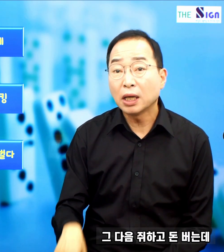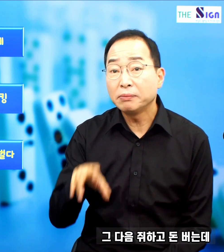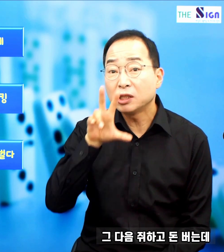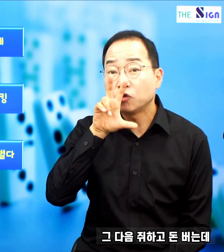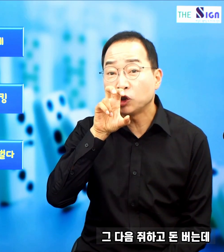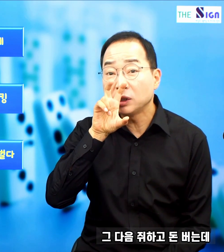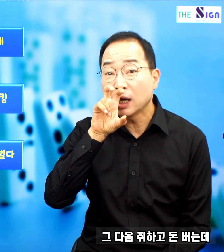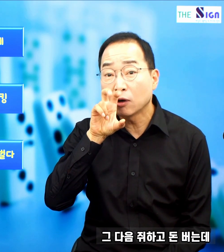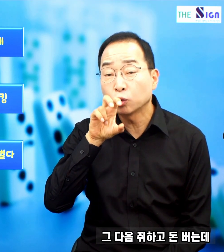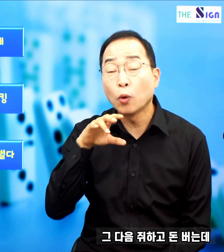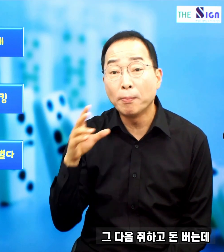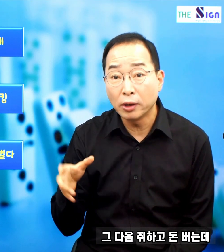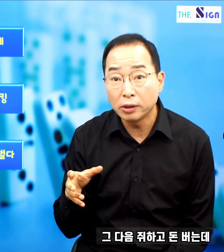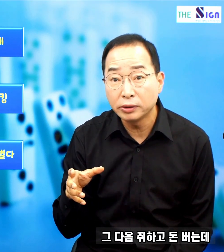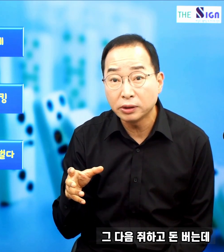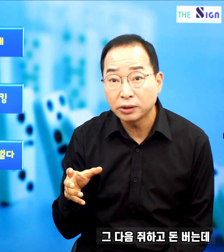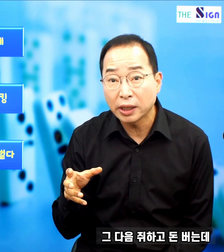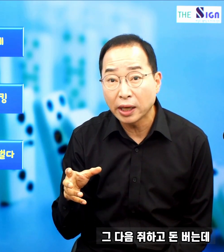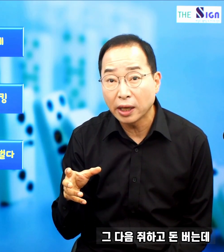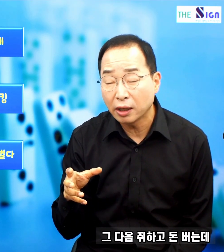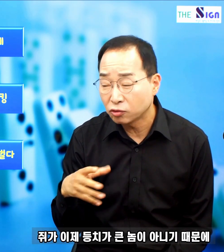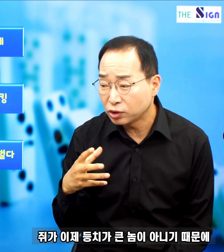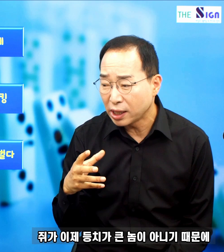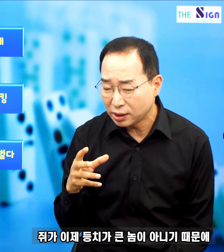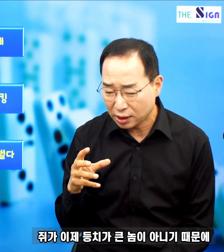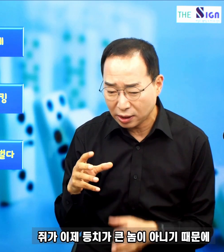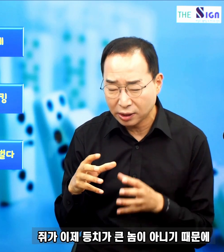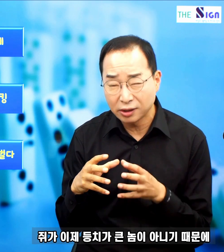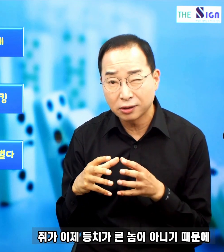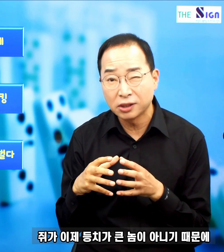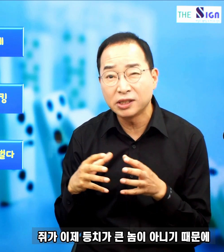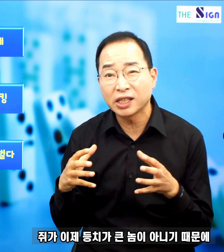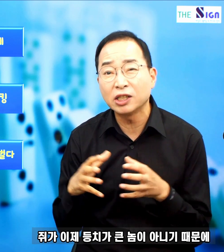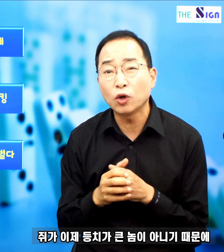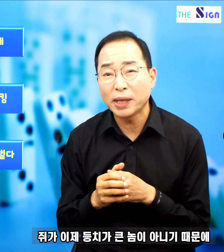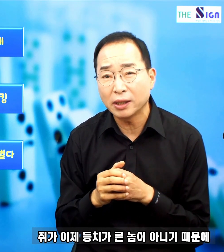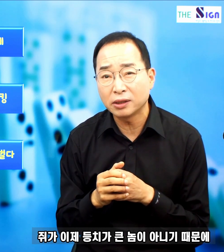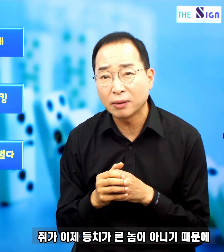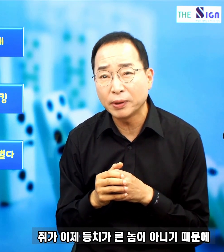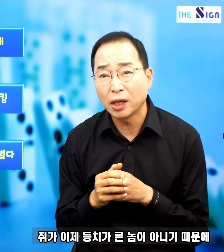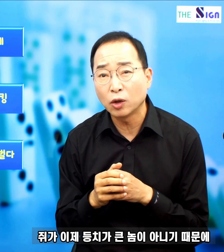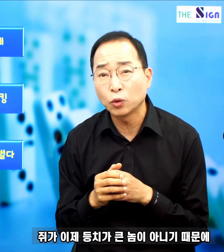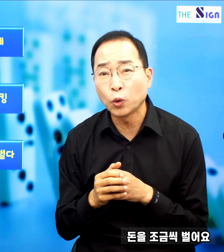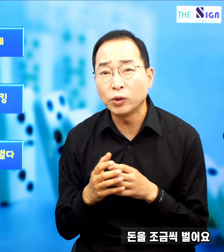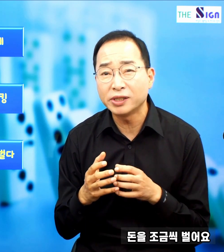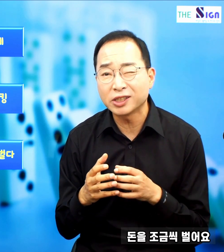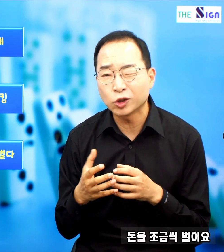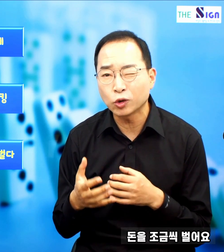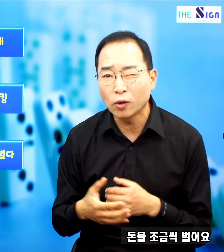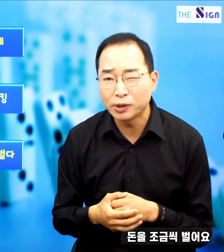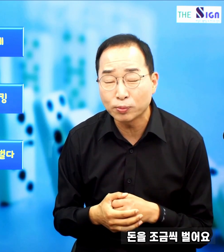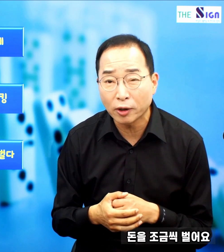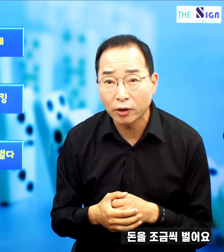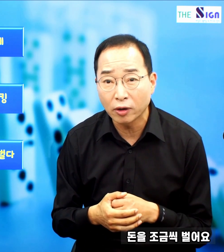이제 쥐하고 돈 벌는데 쥐가 이제 등치에 큰 놈이 아니기 때문에 돈을 이제 조금씩 벌어요. 그래서